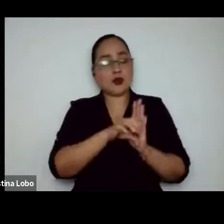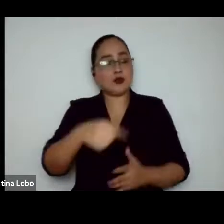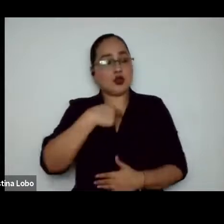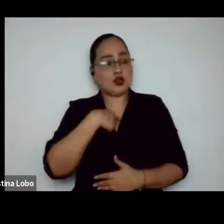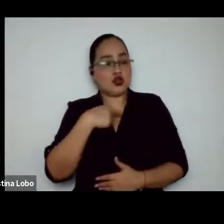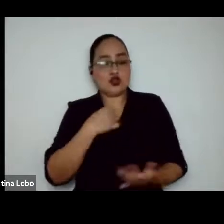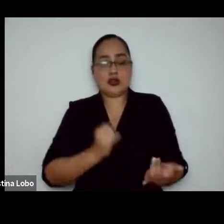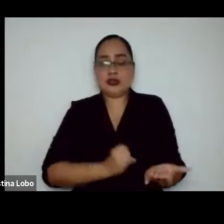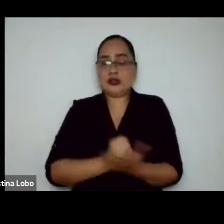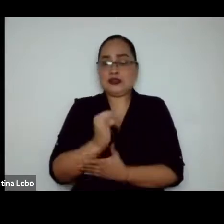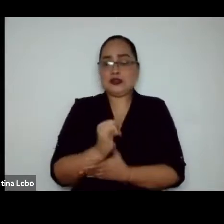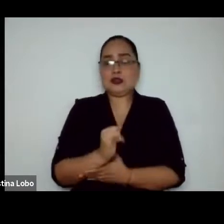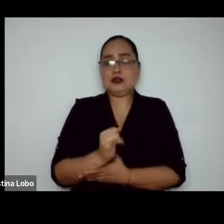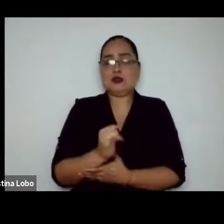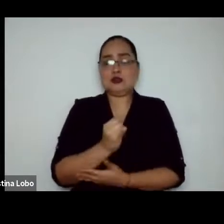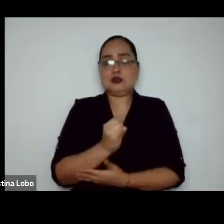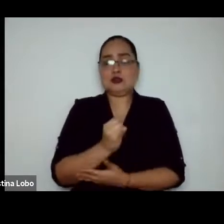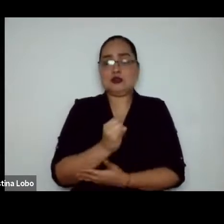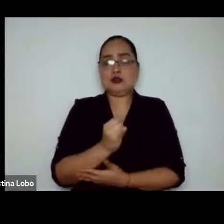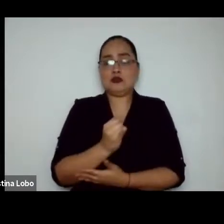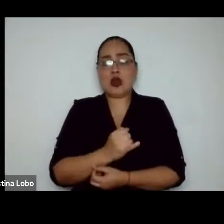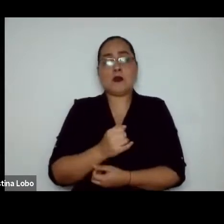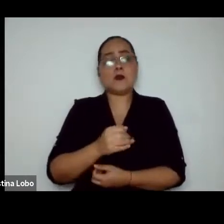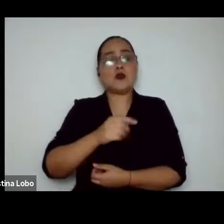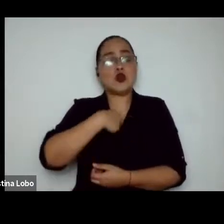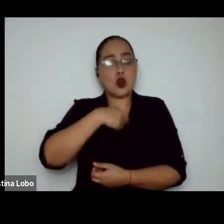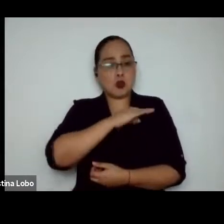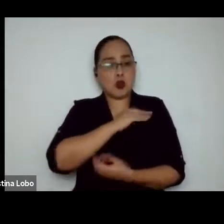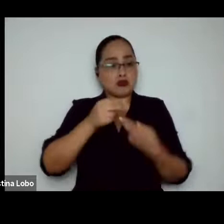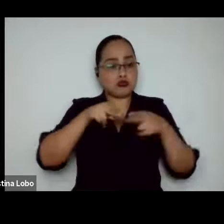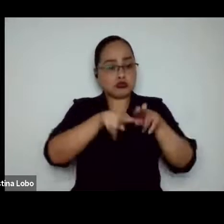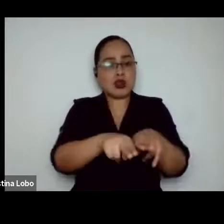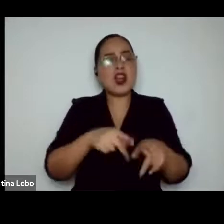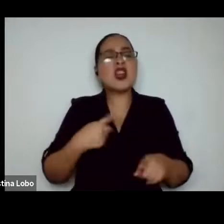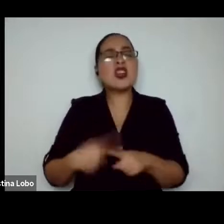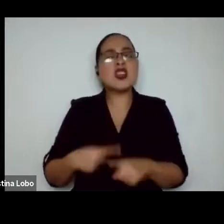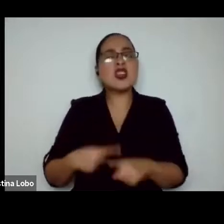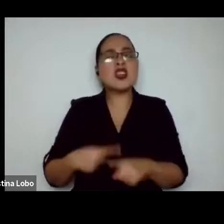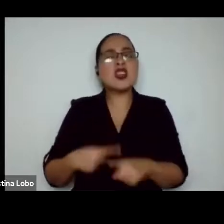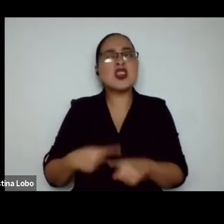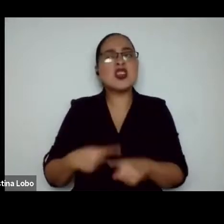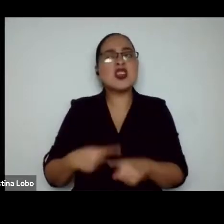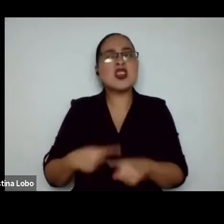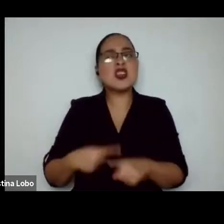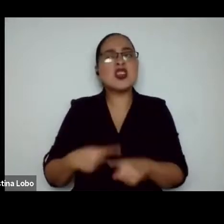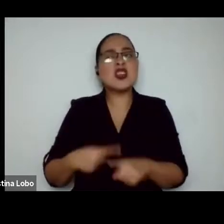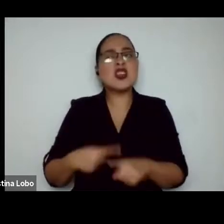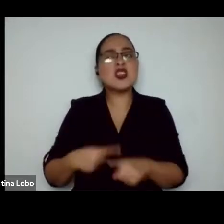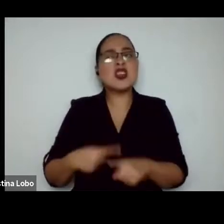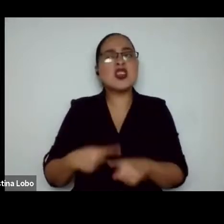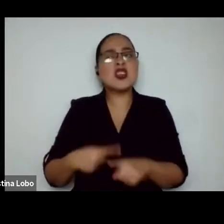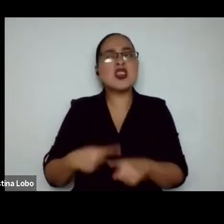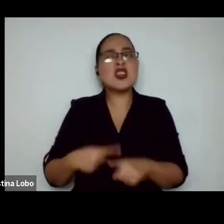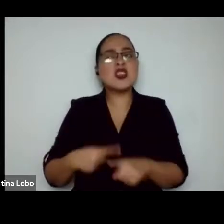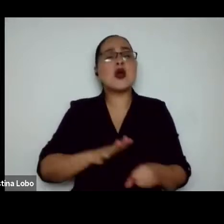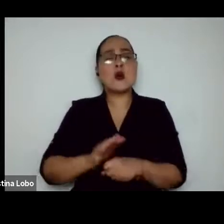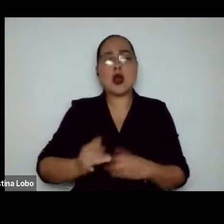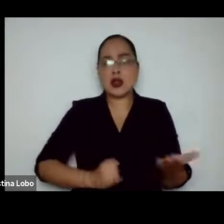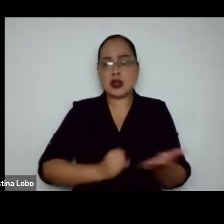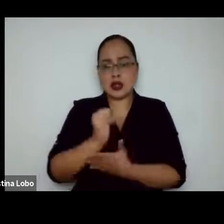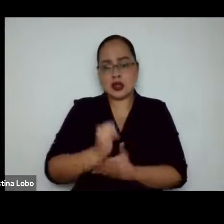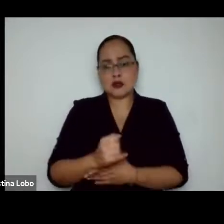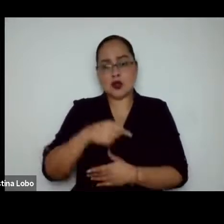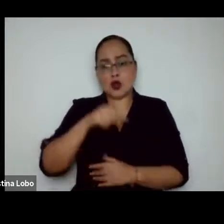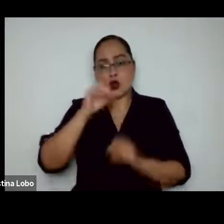quién tengo relaciones sexuales o no, o cuál es mi proyecto de vida, ¿no? Por ejemplo, si deseo consumir o no